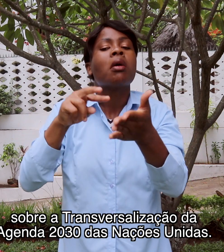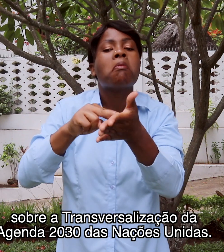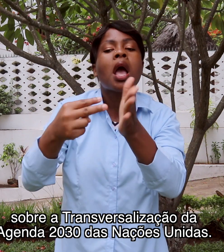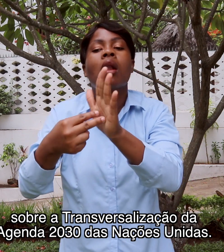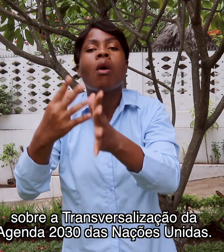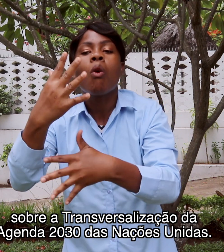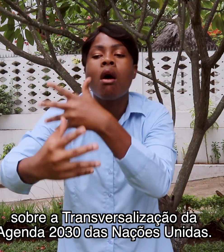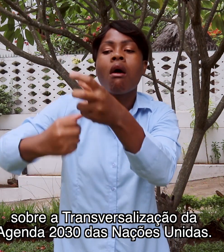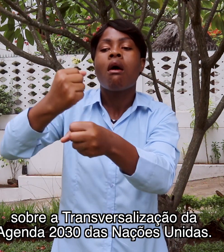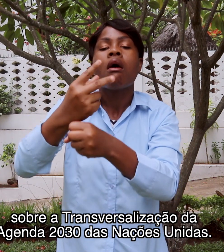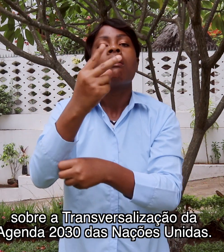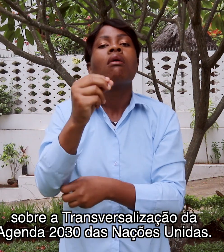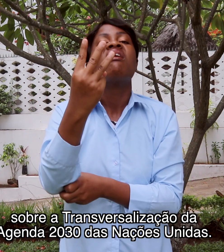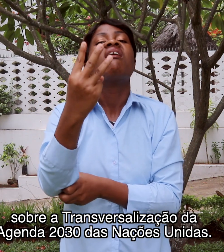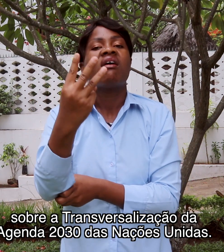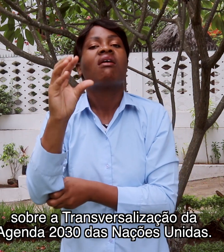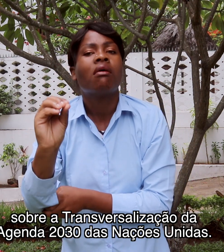2030 das Nações Unidas.